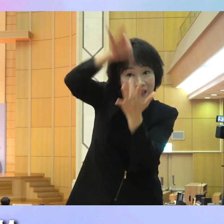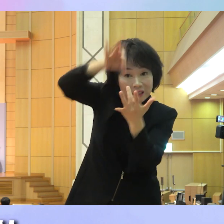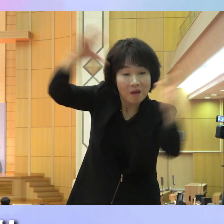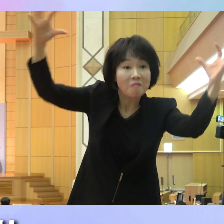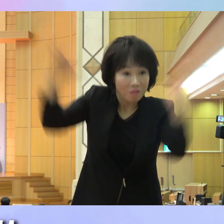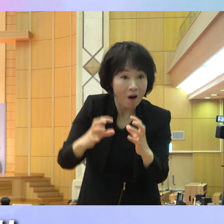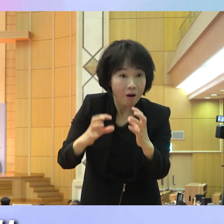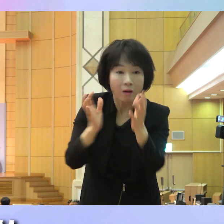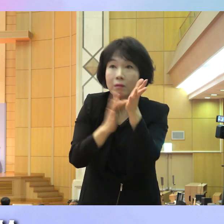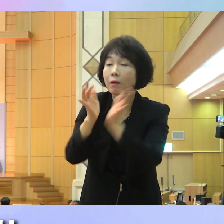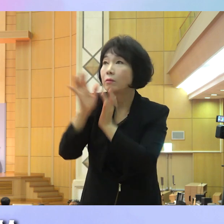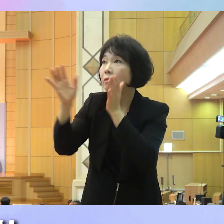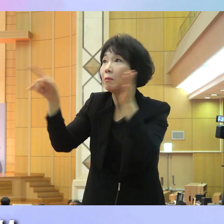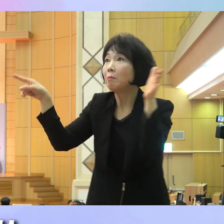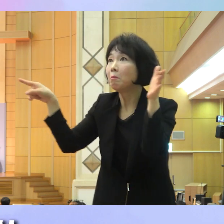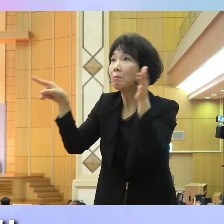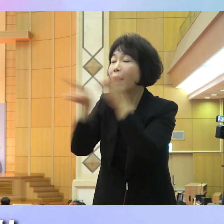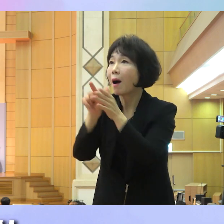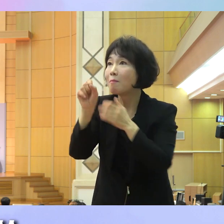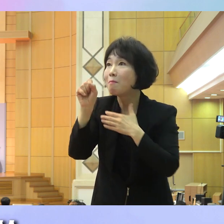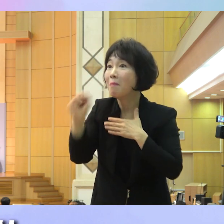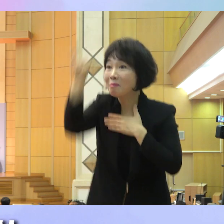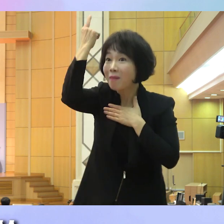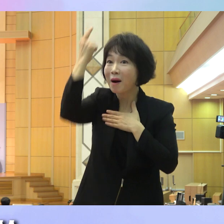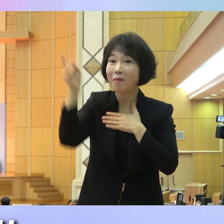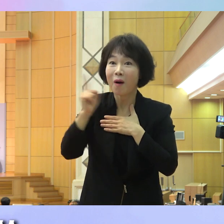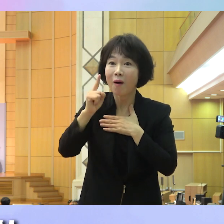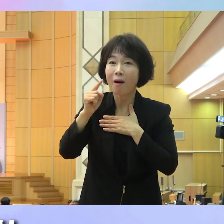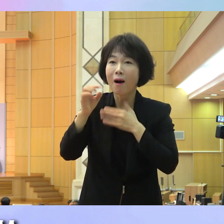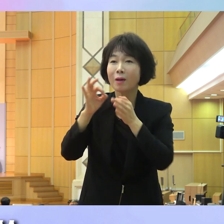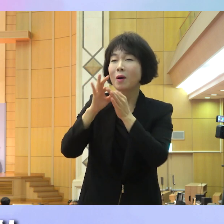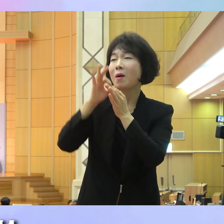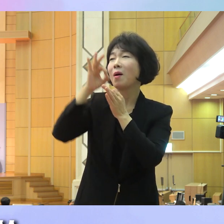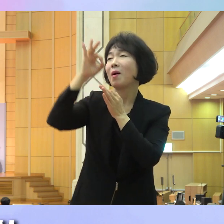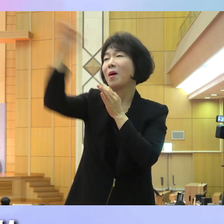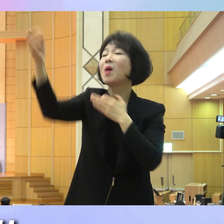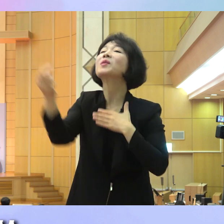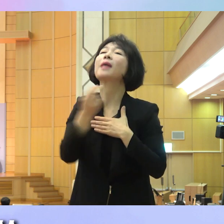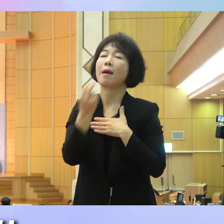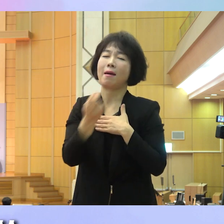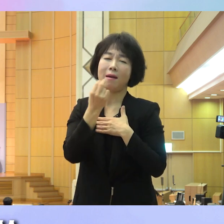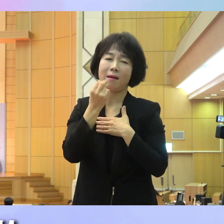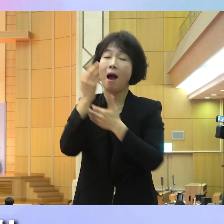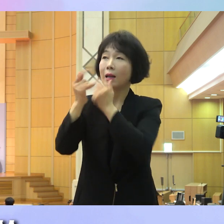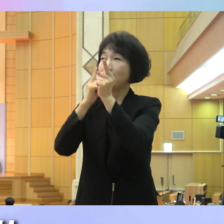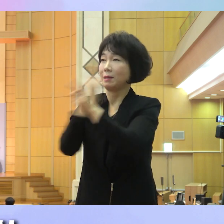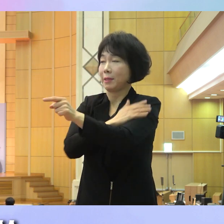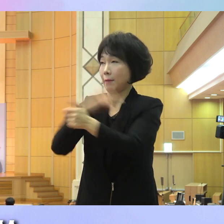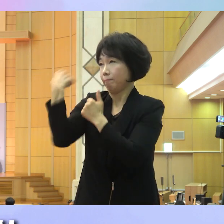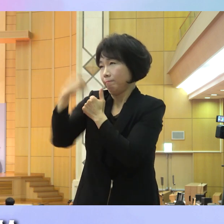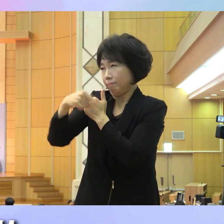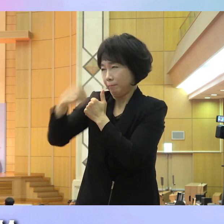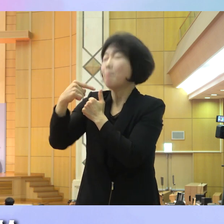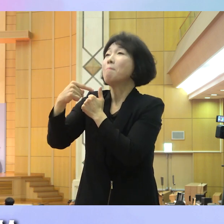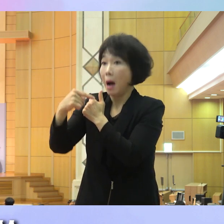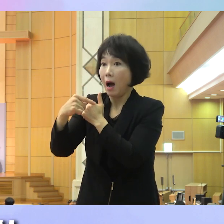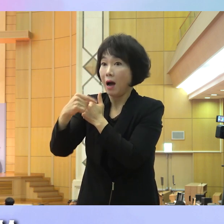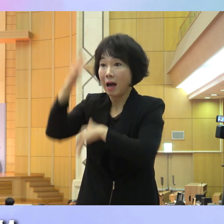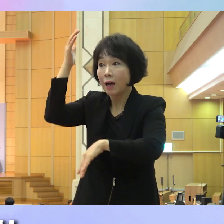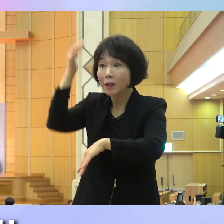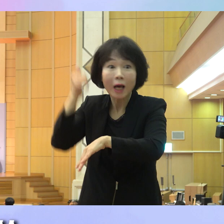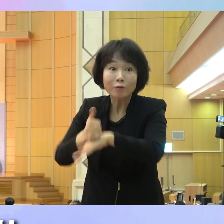말미암아 우리가 인생살이를 하면서도 영생의 소위 하나님의 가르침을 받아서 천국에